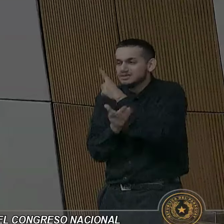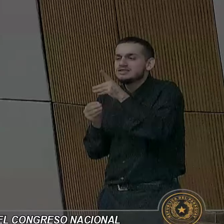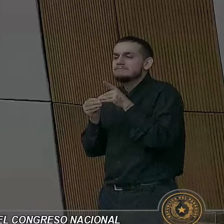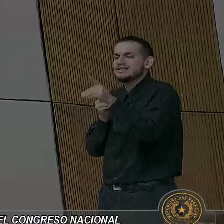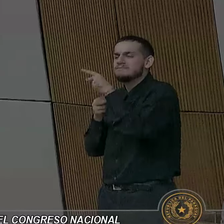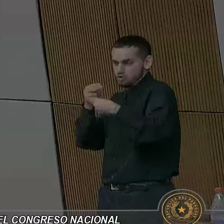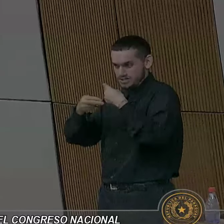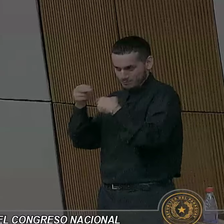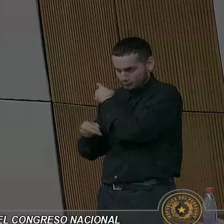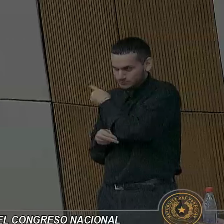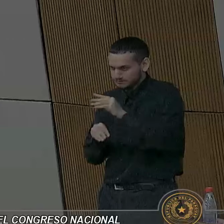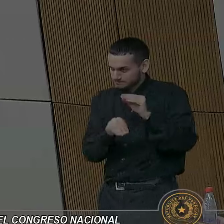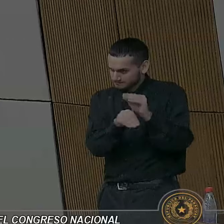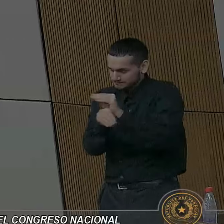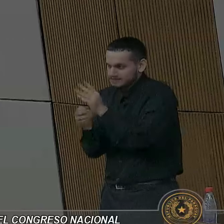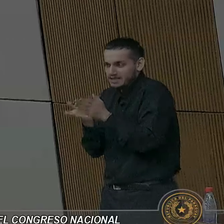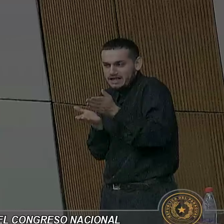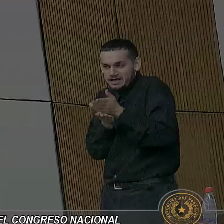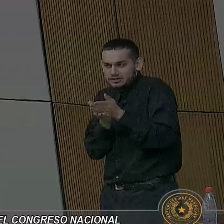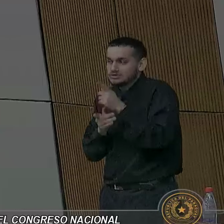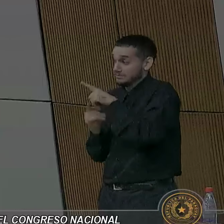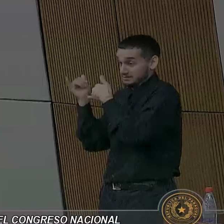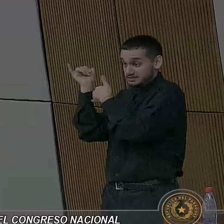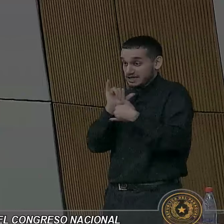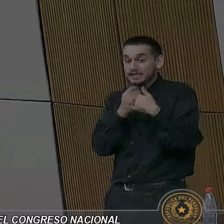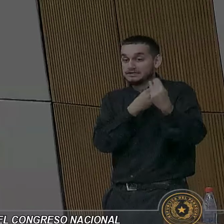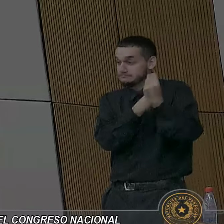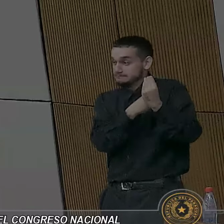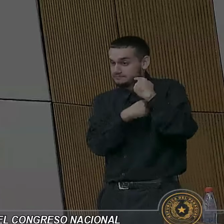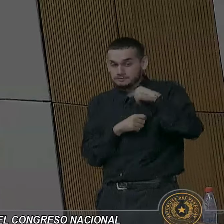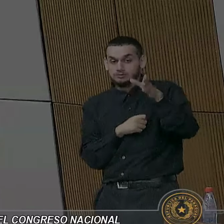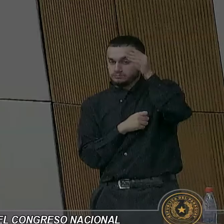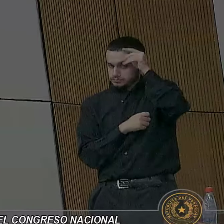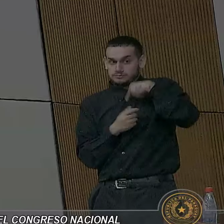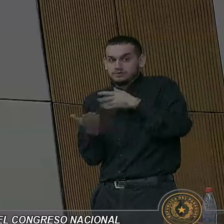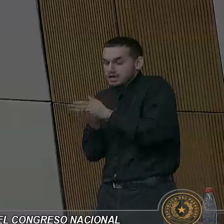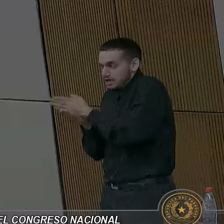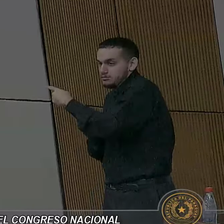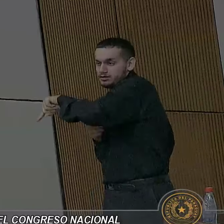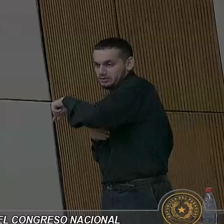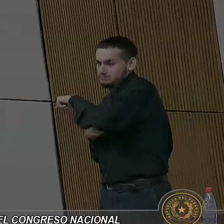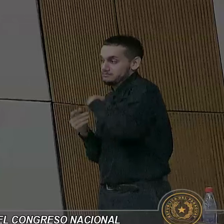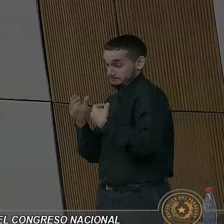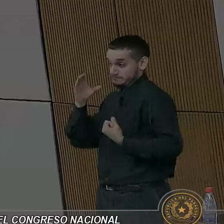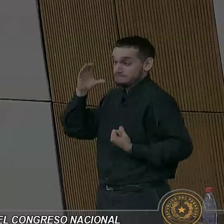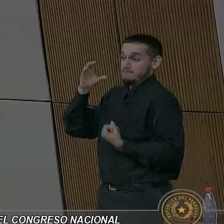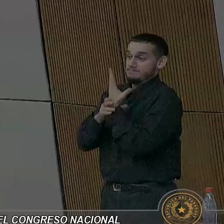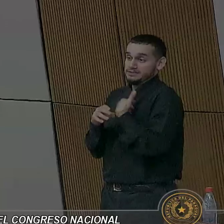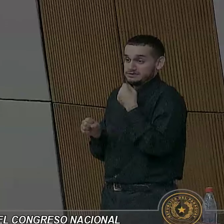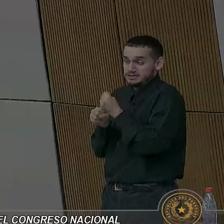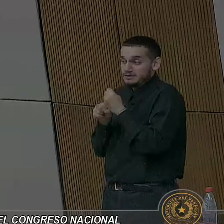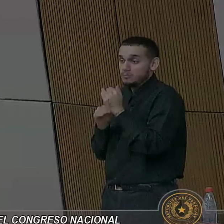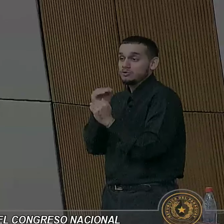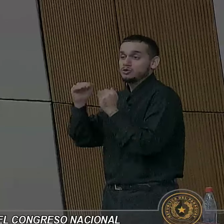de Ñeembucú. Nos ayudó bastante la Fundación Saraquí. Con ellas empezamos este